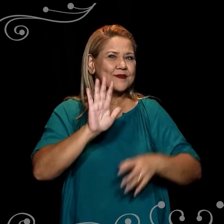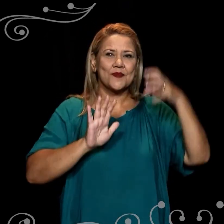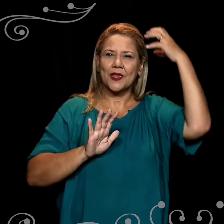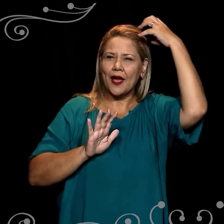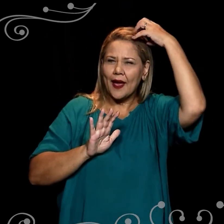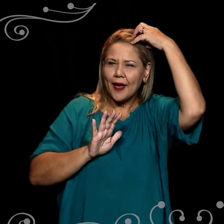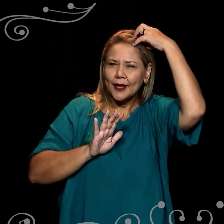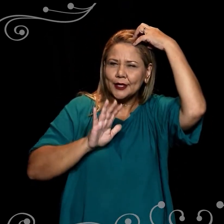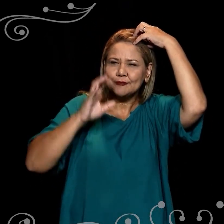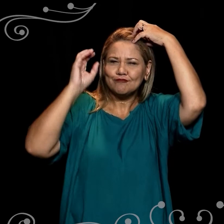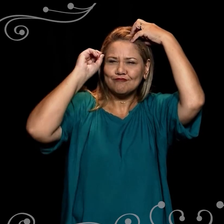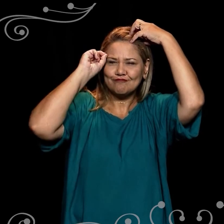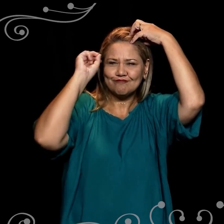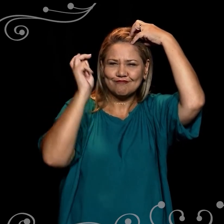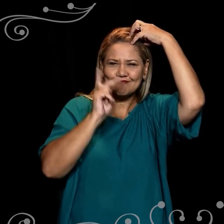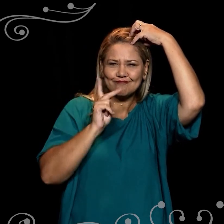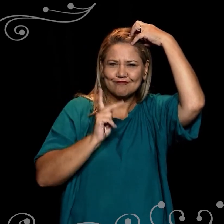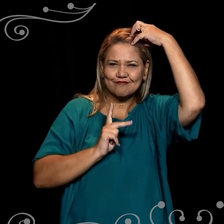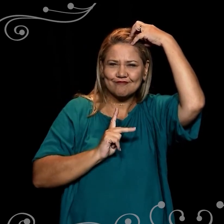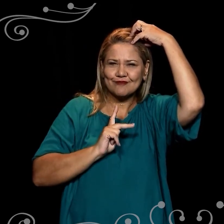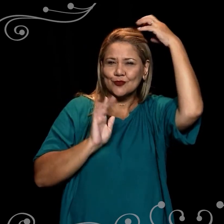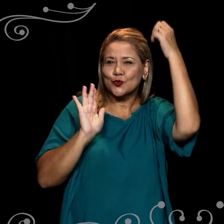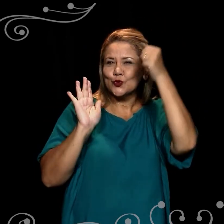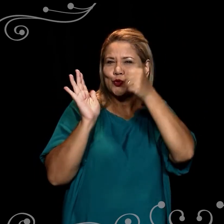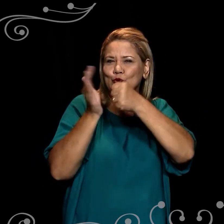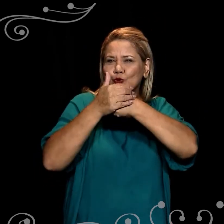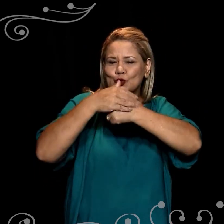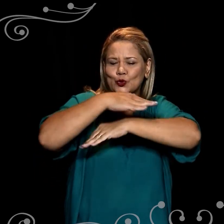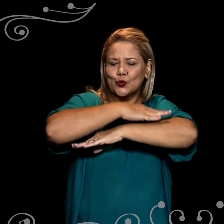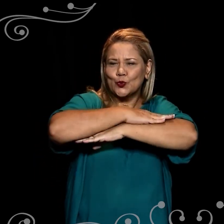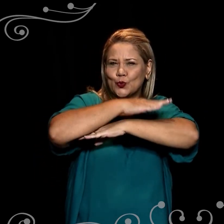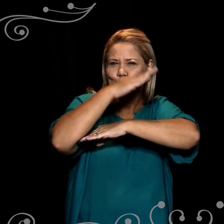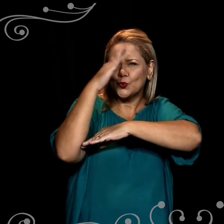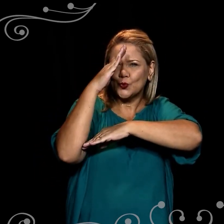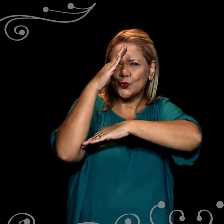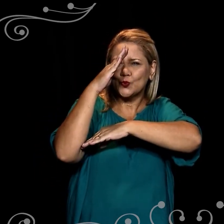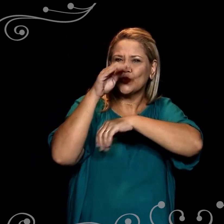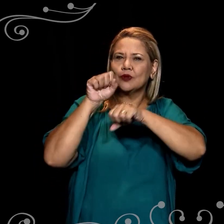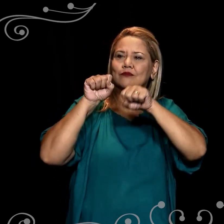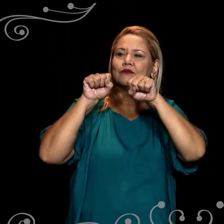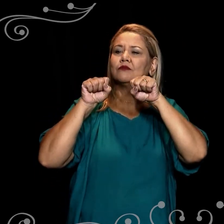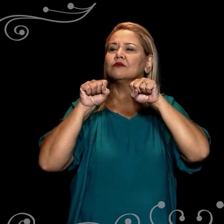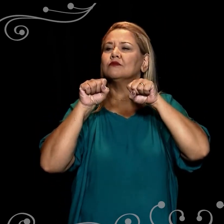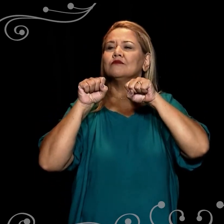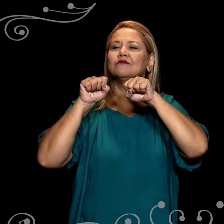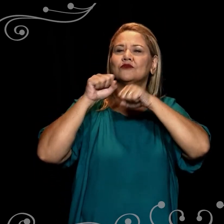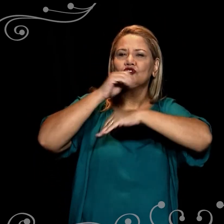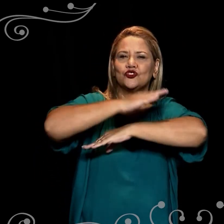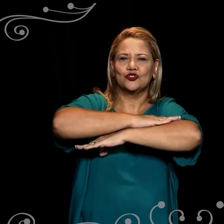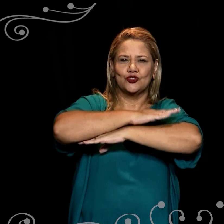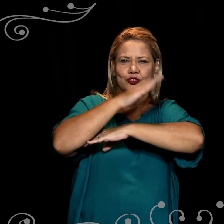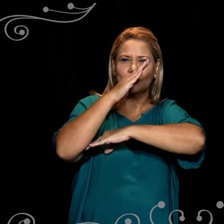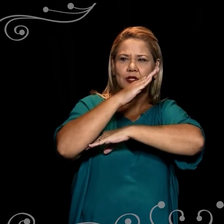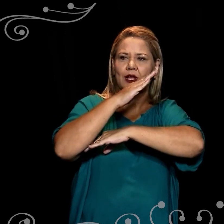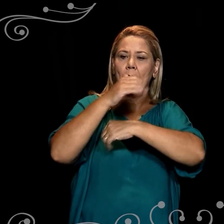muito esperto, se escondeu do lado de fora, junto à janela, bem ao lado do